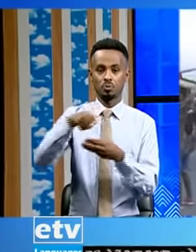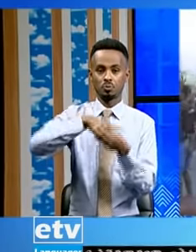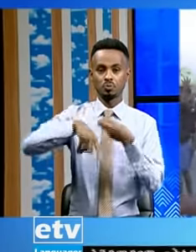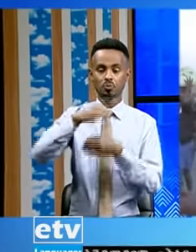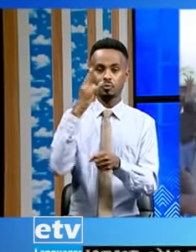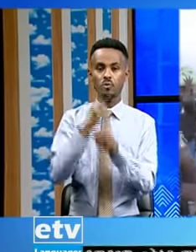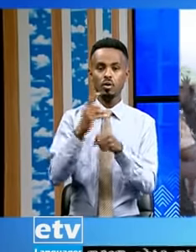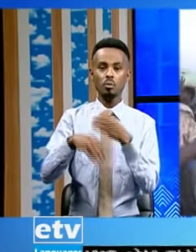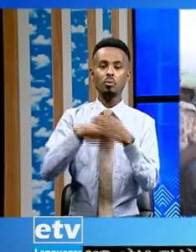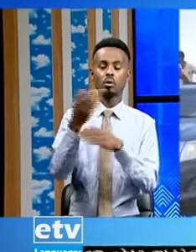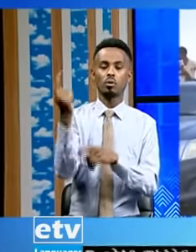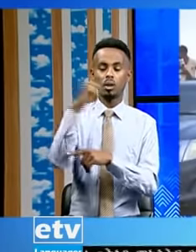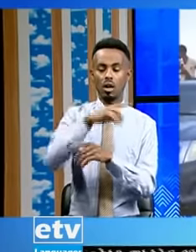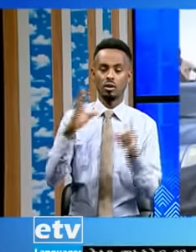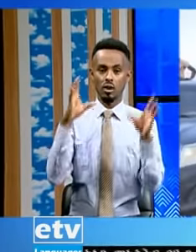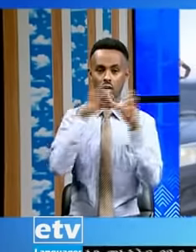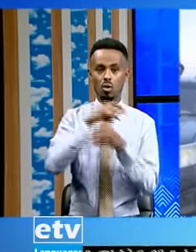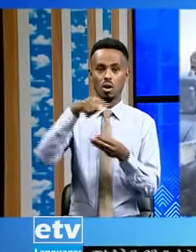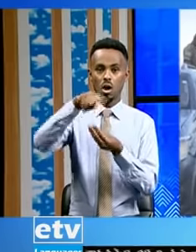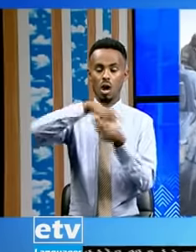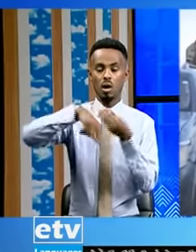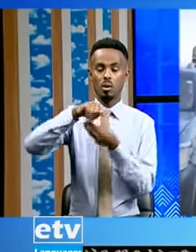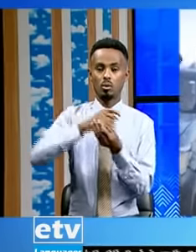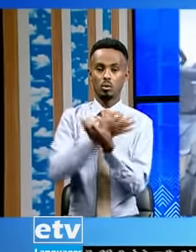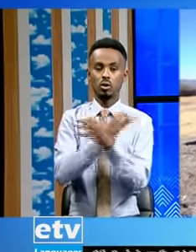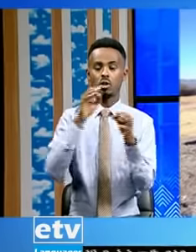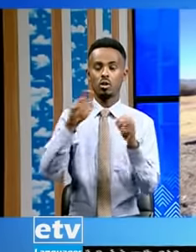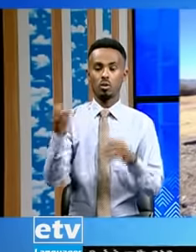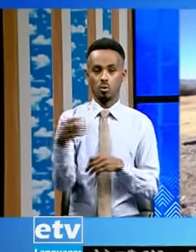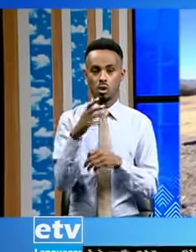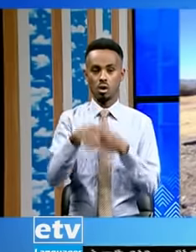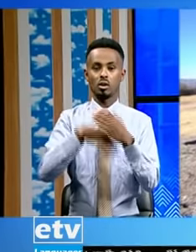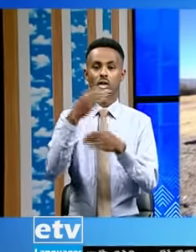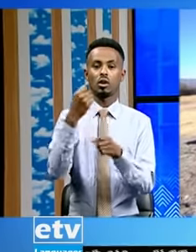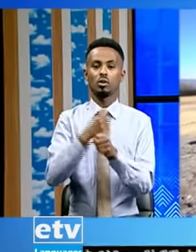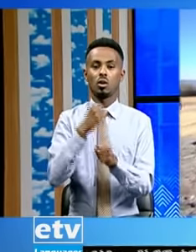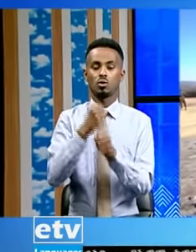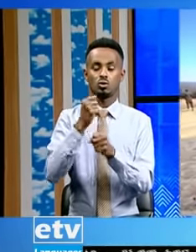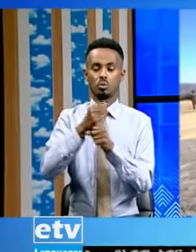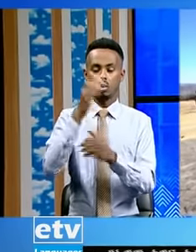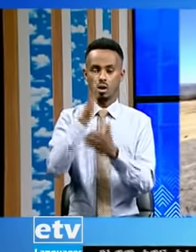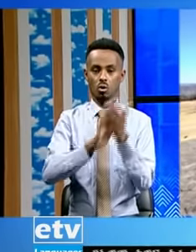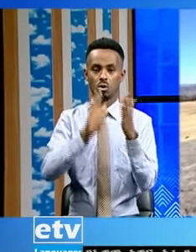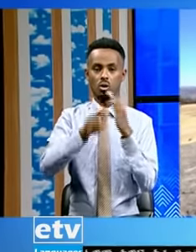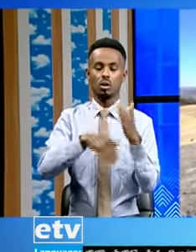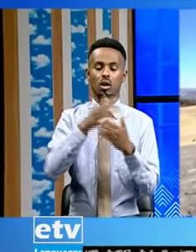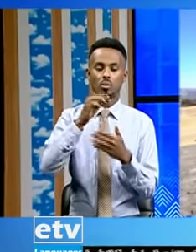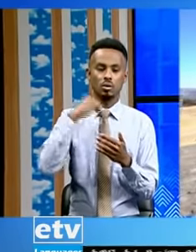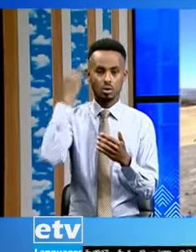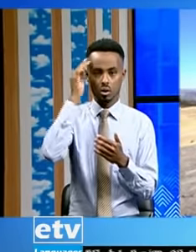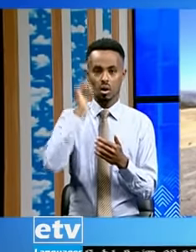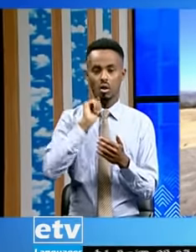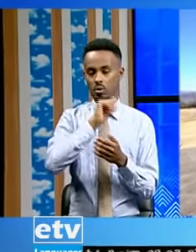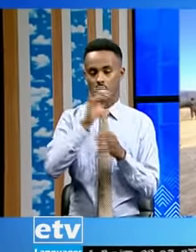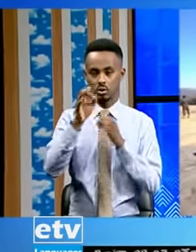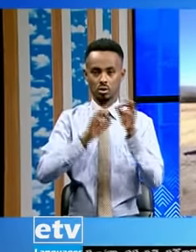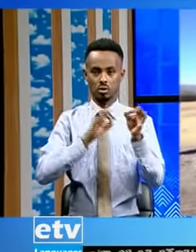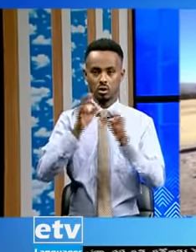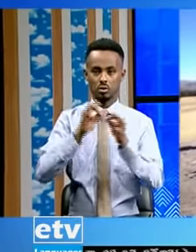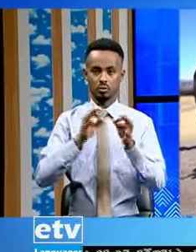ዘመቻ በሚቀጥሉት ቀናት ተጠናቆም አካባቢዎቹ ነጻ እንደሚሆኑና ቀጣይ ስራዎች እንደሚከናወኑ ጠቅላይ ሚኒስትር አብይ